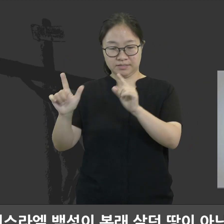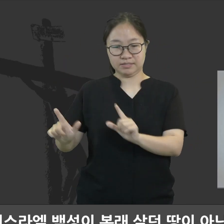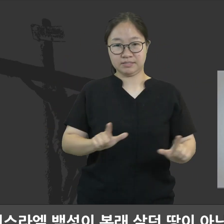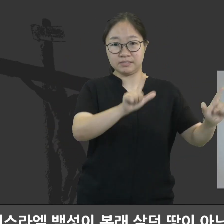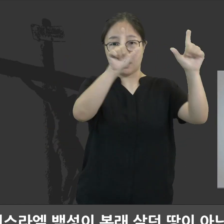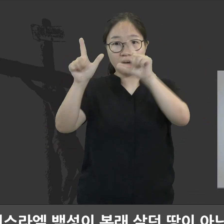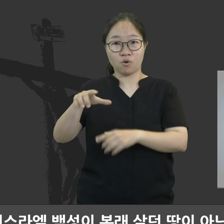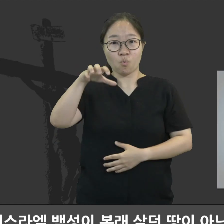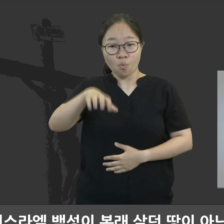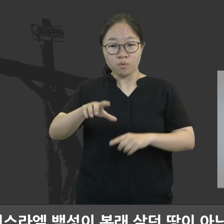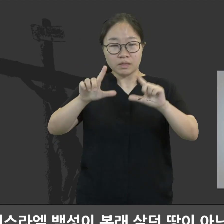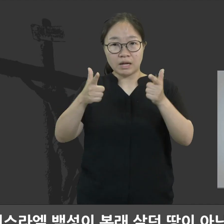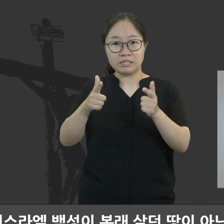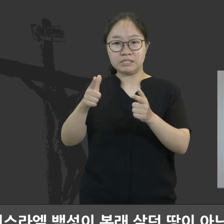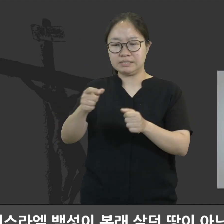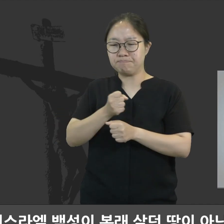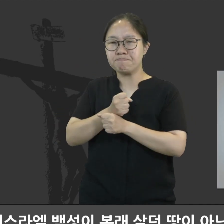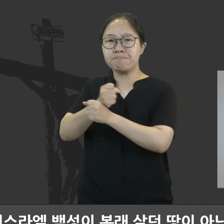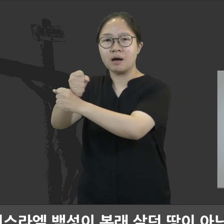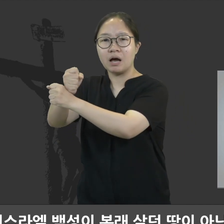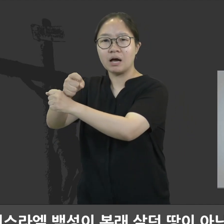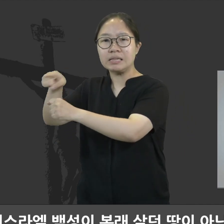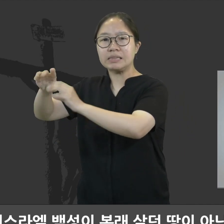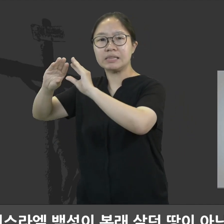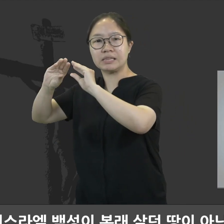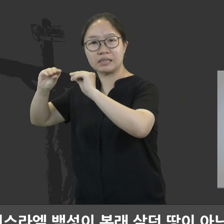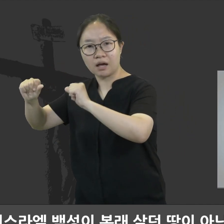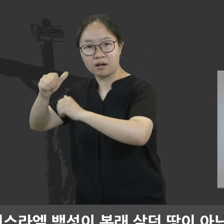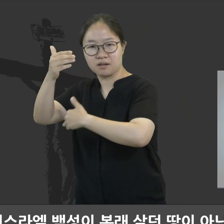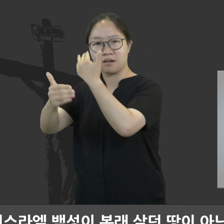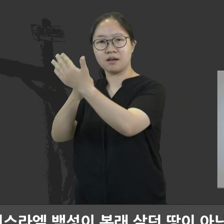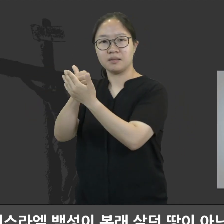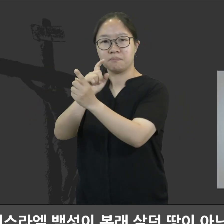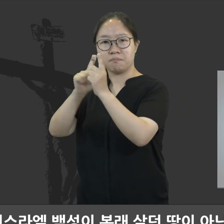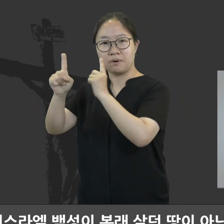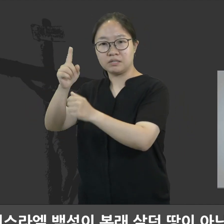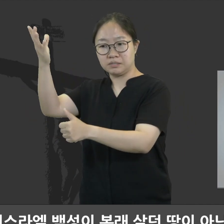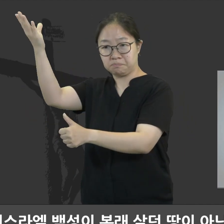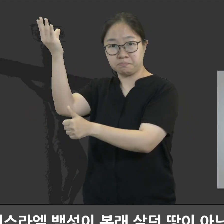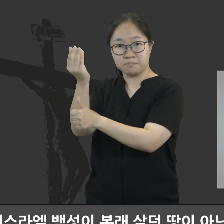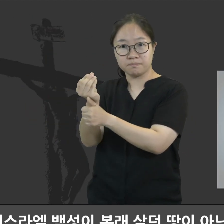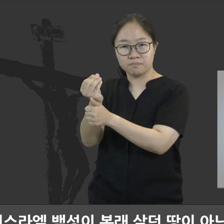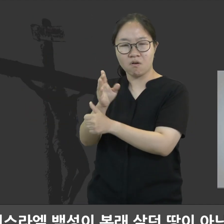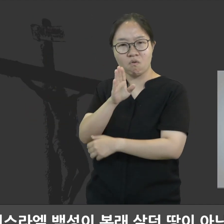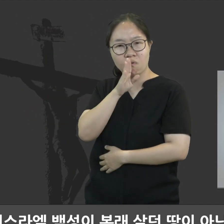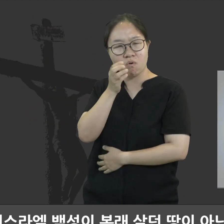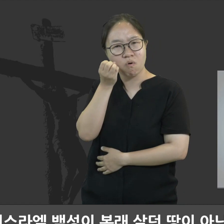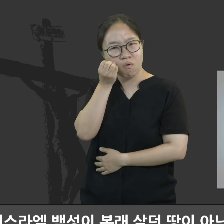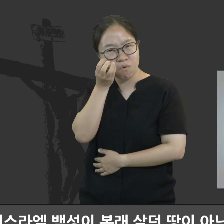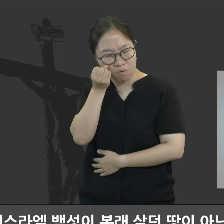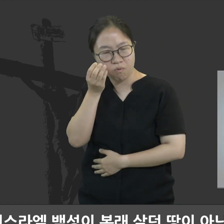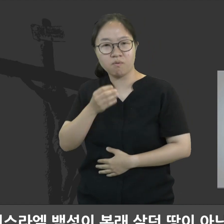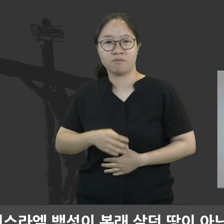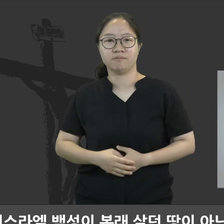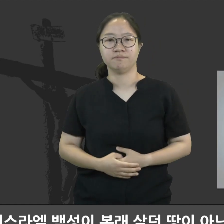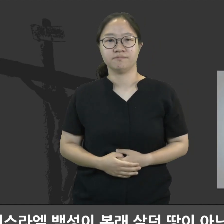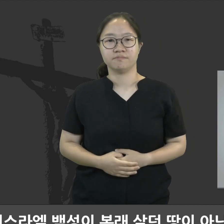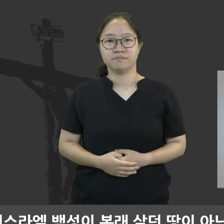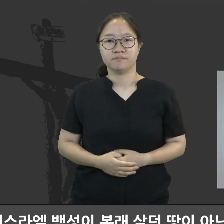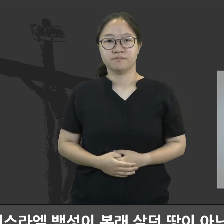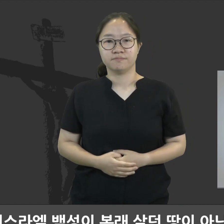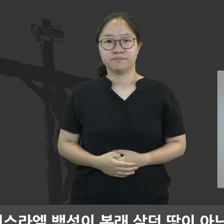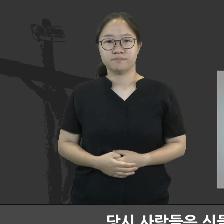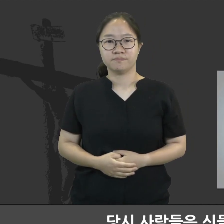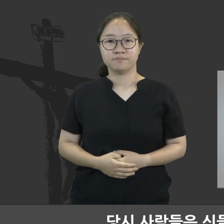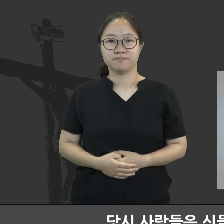본래 살던 땅이 아닌 추방되어 잡혀온 바벨론 땅에 하나님의 말씀이 임했다는 사실은 눈여겨볼